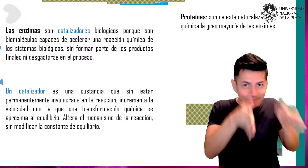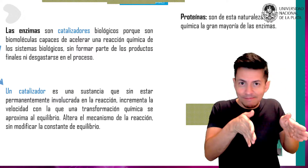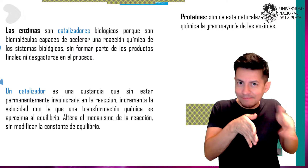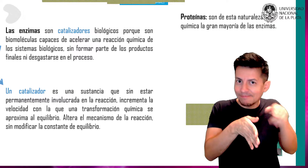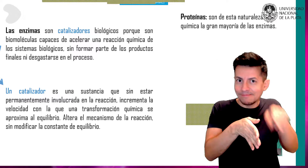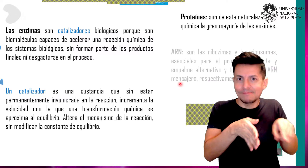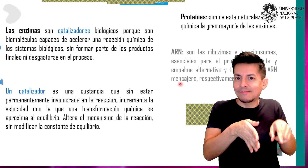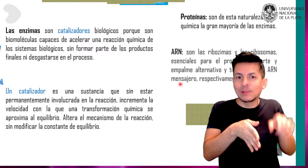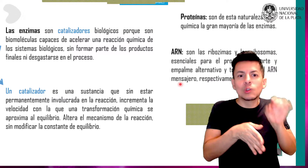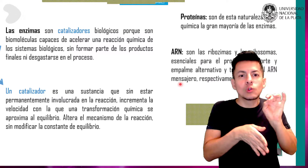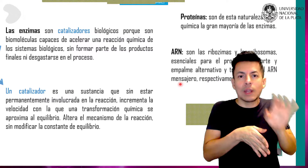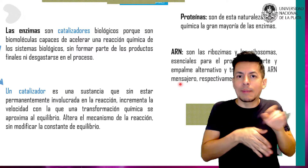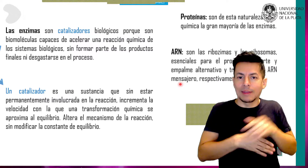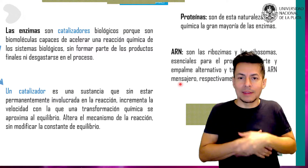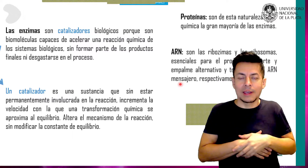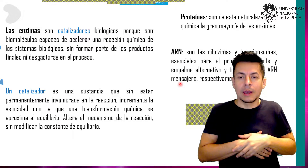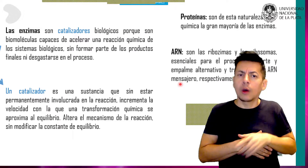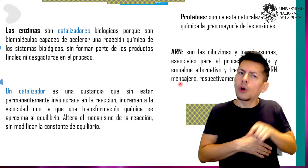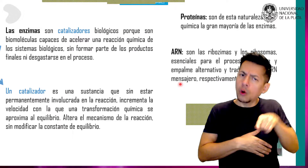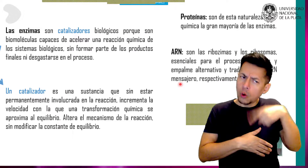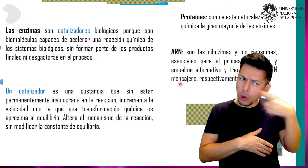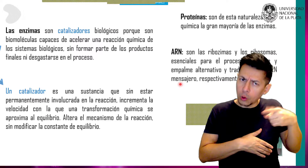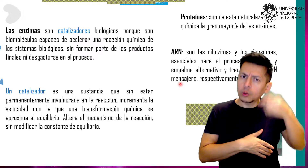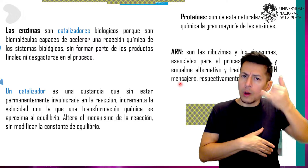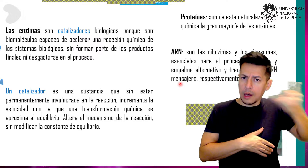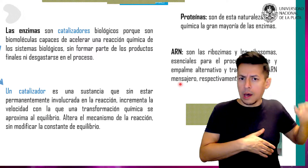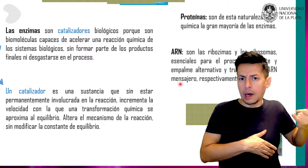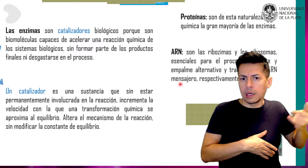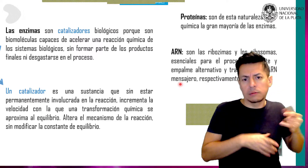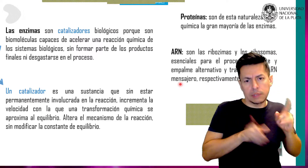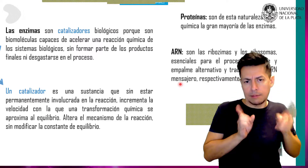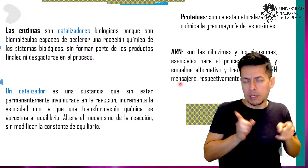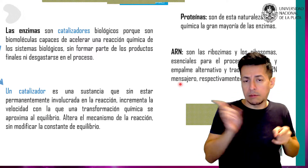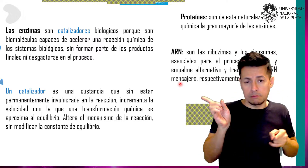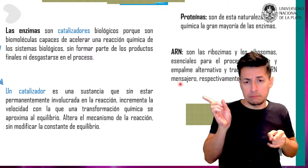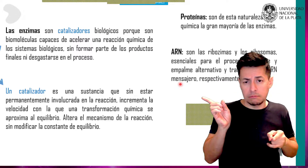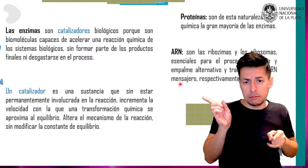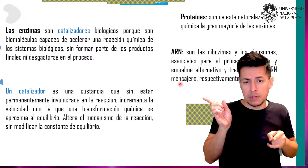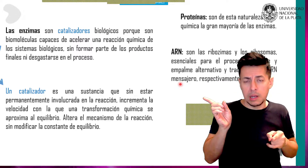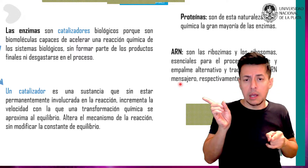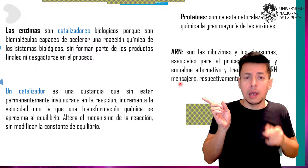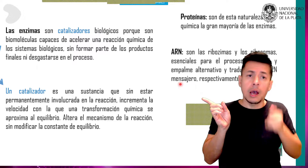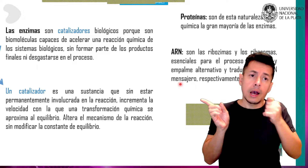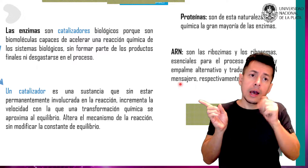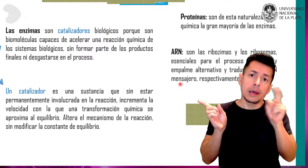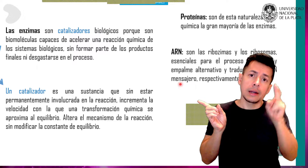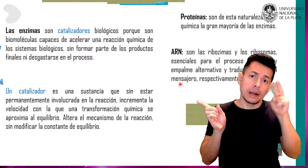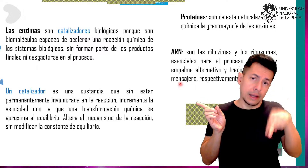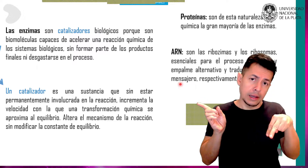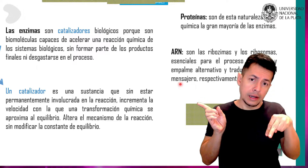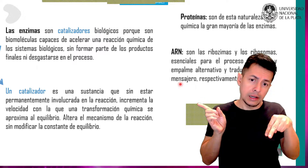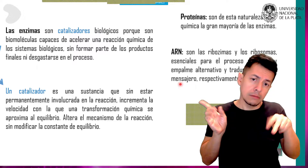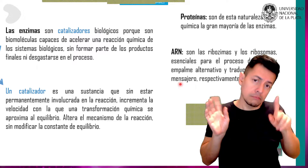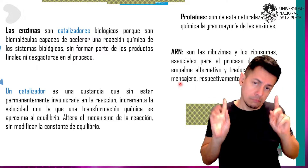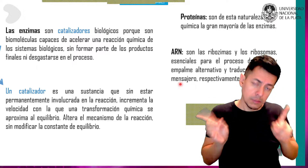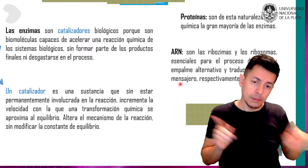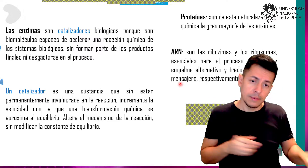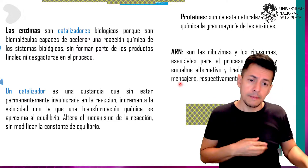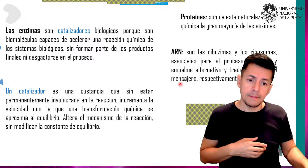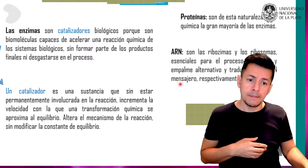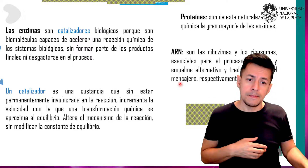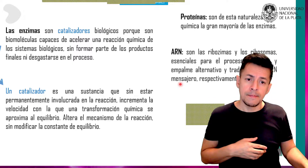que sepan que hay otro tipo de enzimas también, que están formadas por ARN, ¿sí?